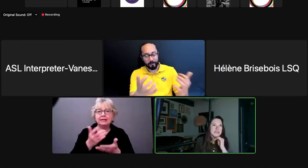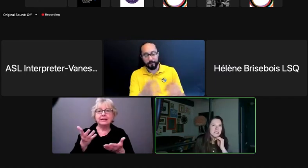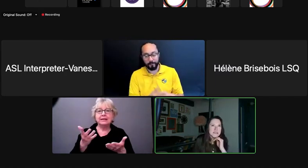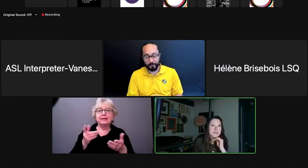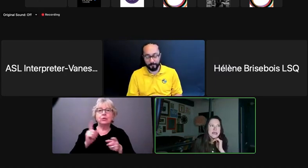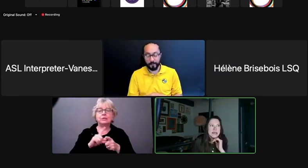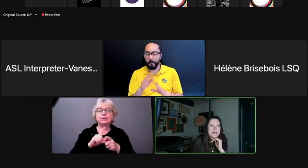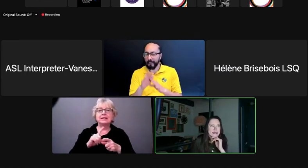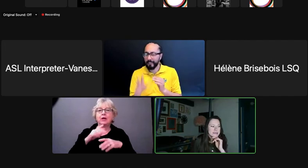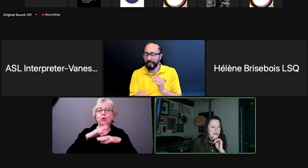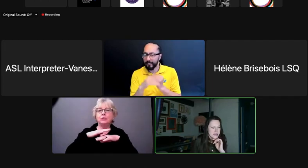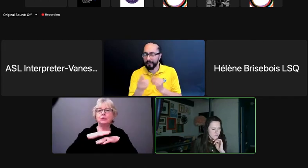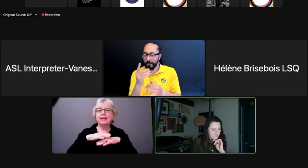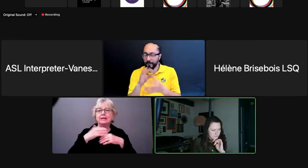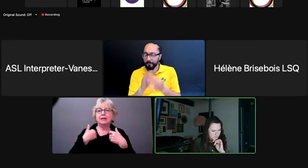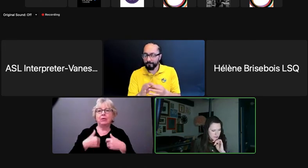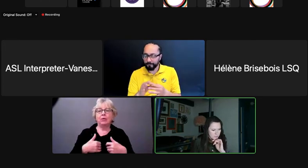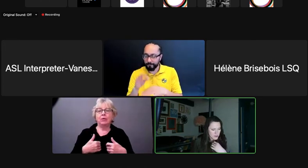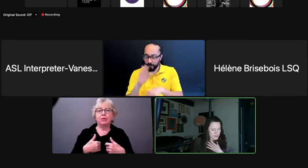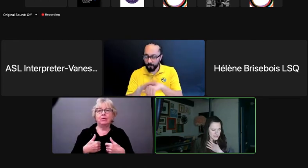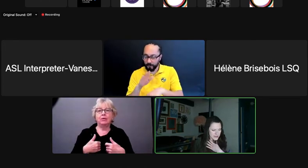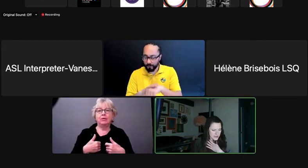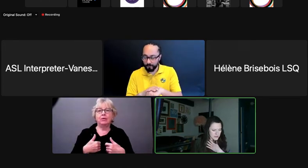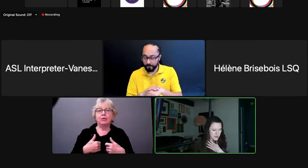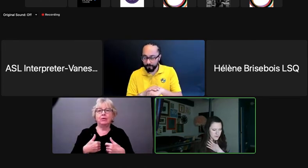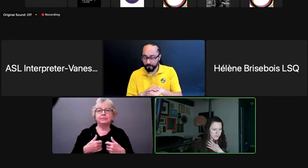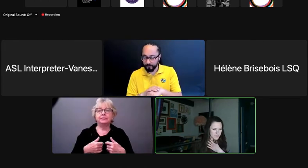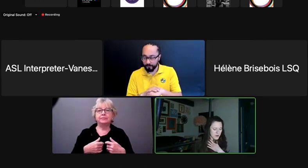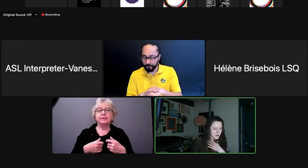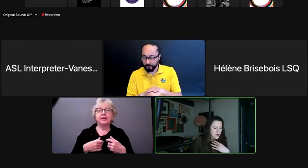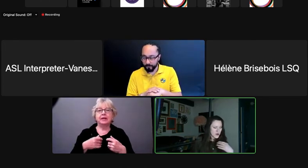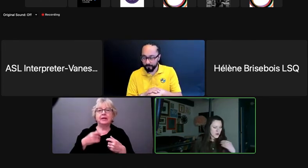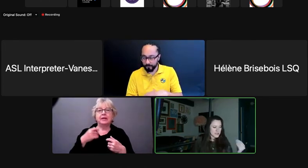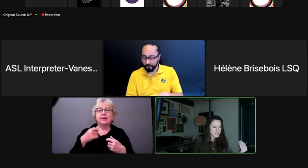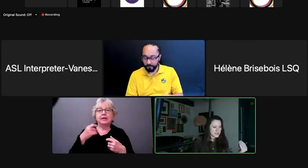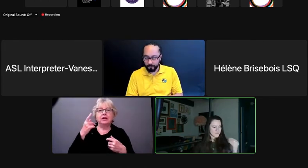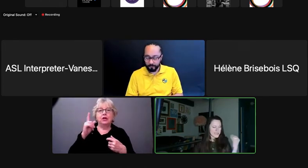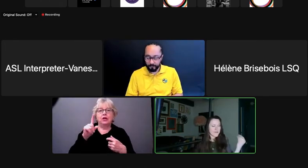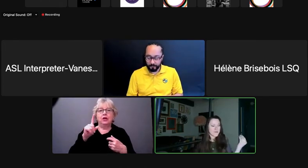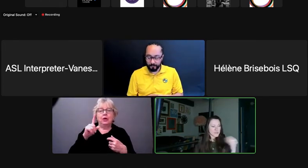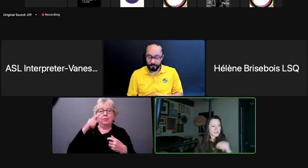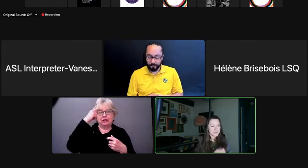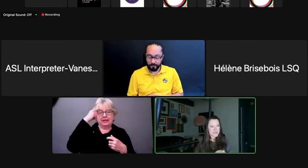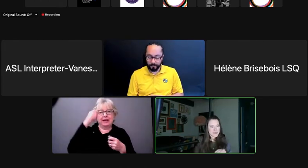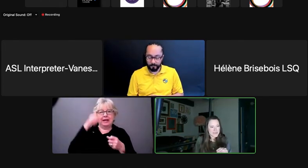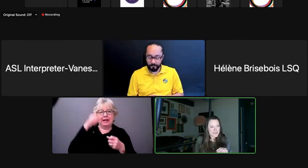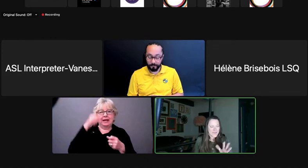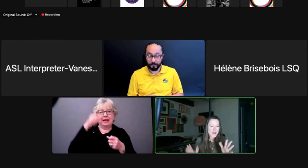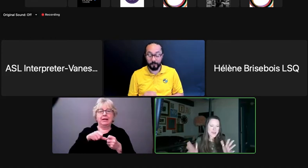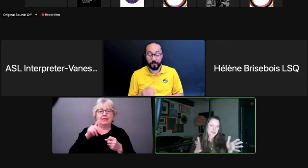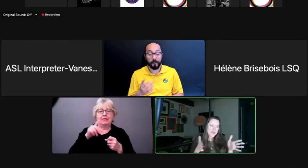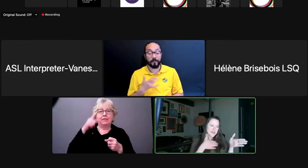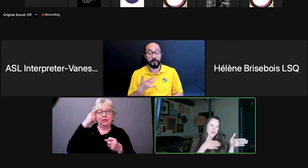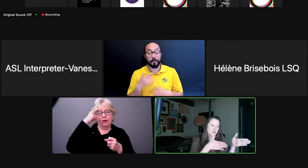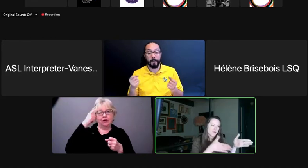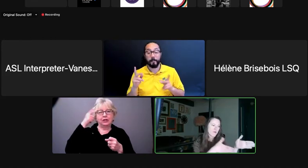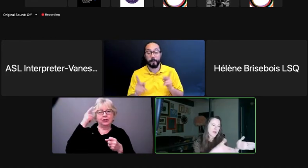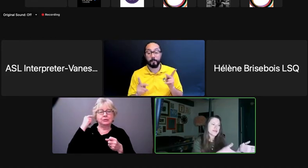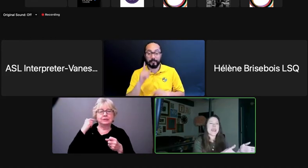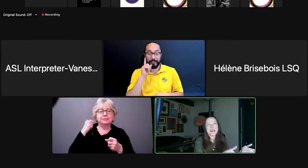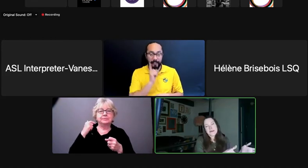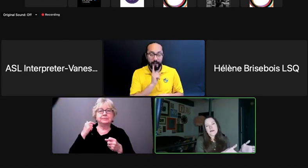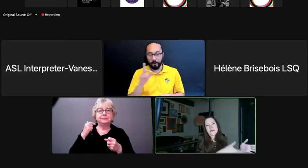alors quelque chose un petit rappel pour la consultation c'est que